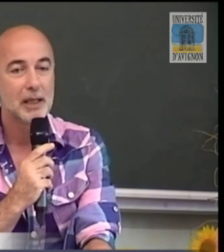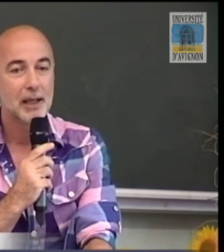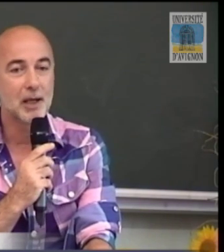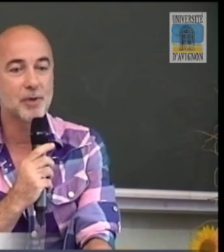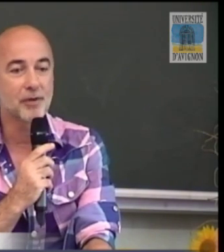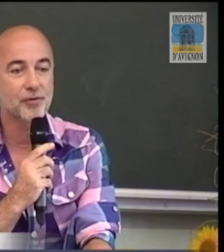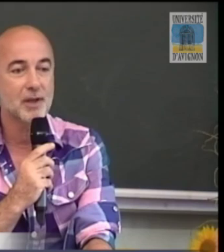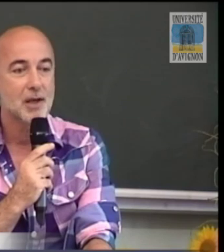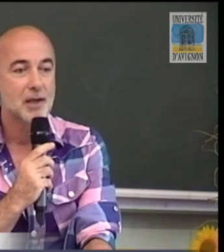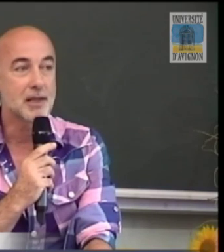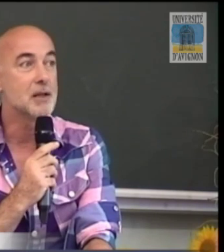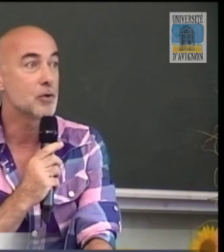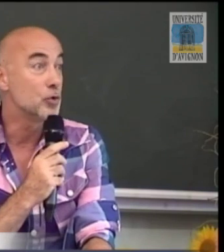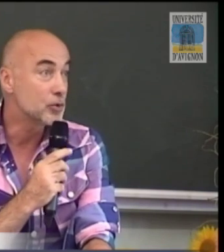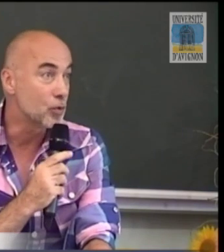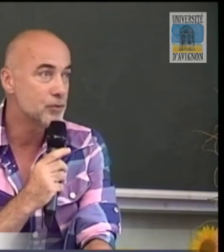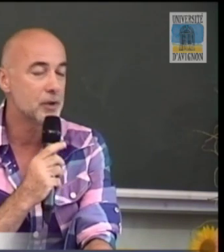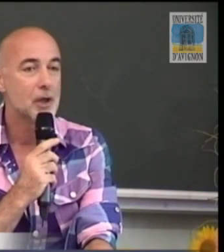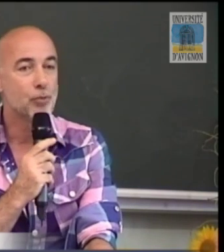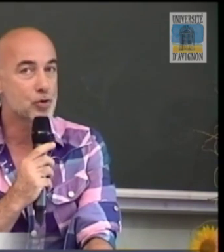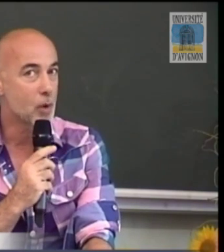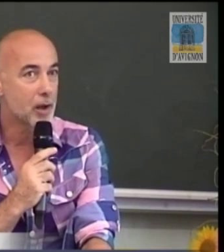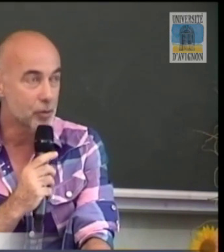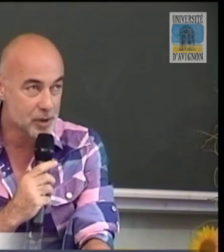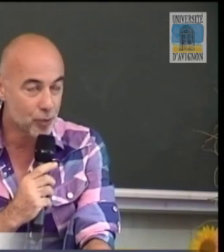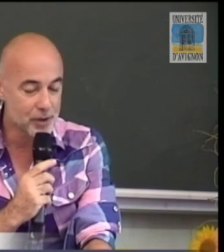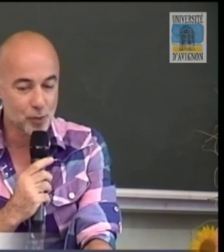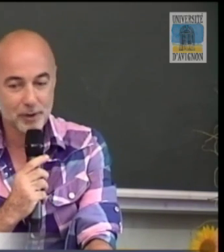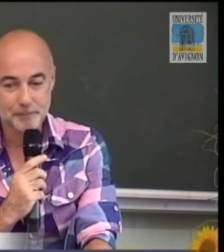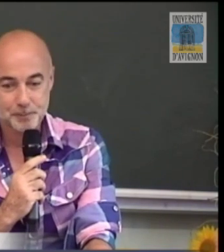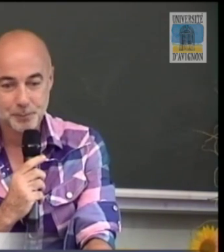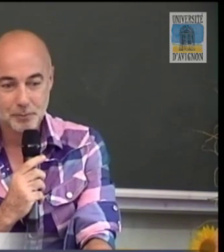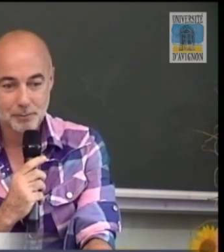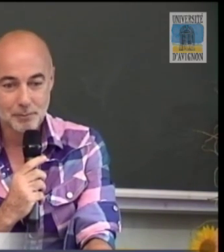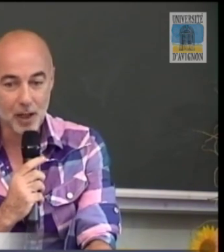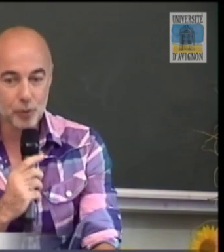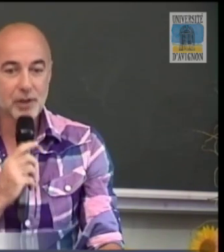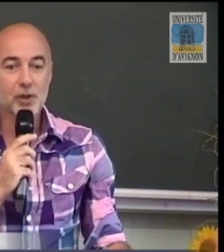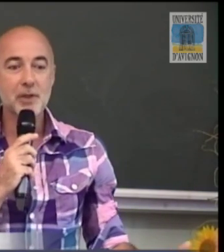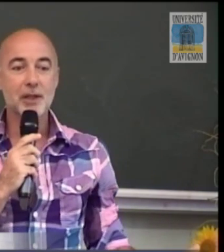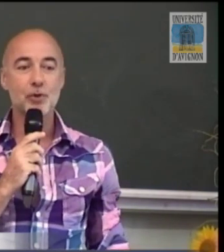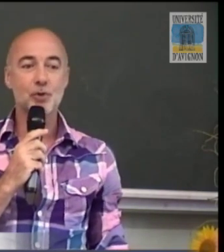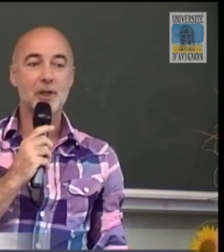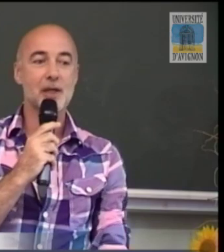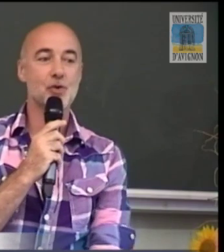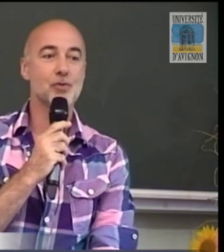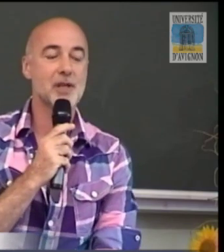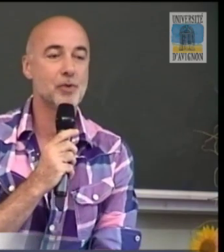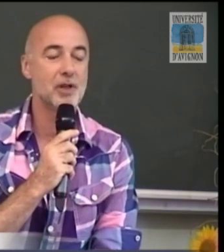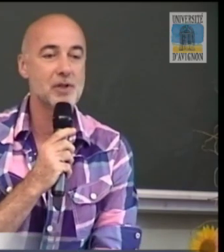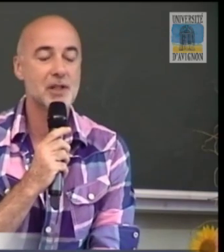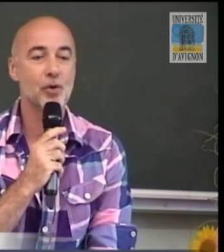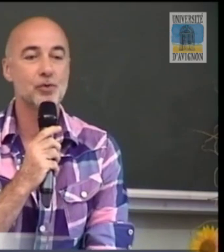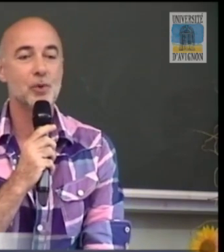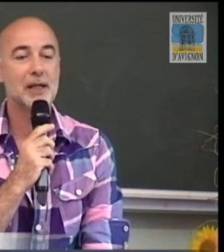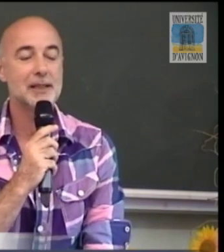semble, les bienfaits que l'on y trouve pour soi et aussi pour les autres. Alors nous avons immédiatement donc créé ce concept,